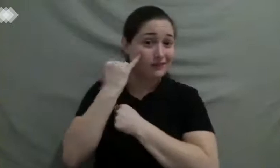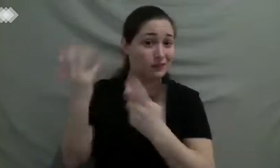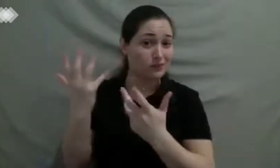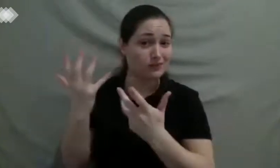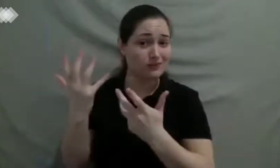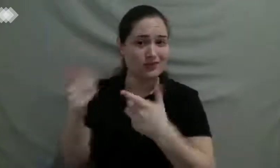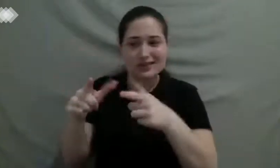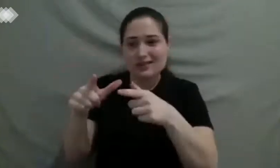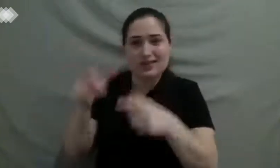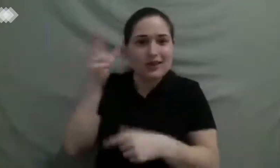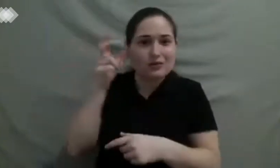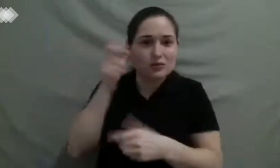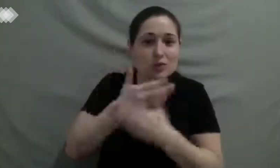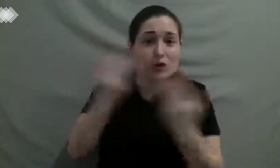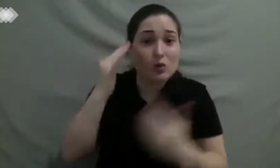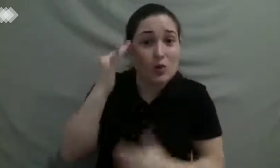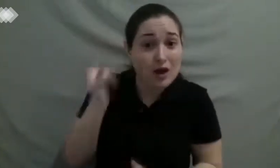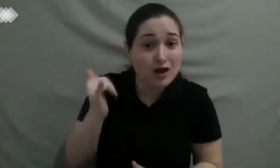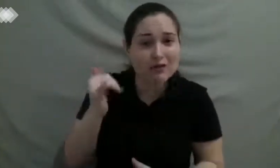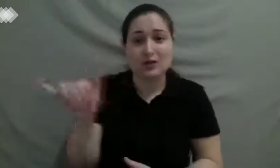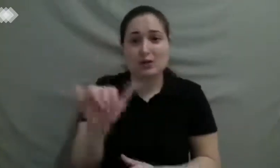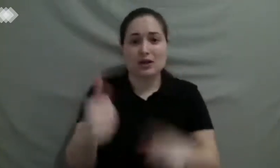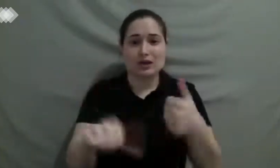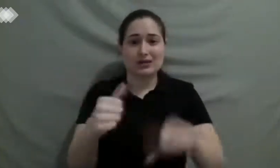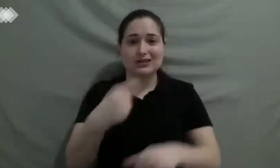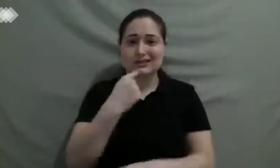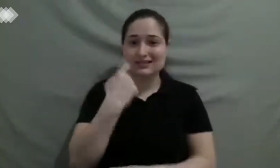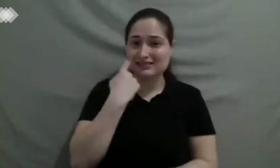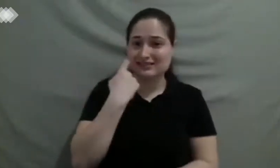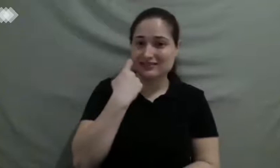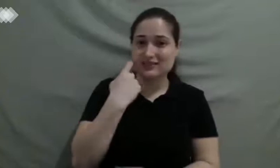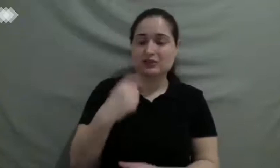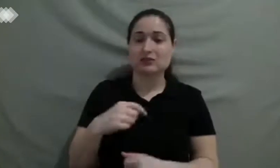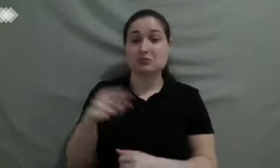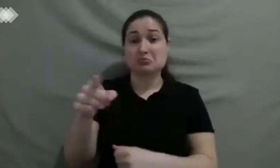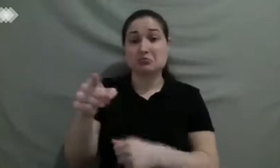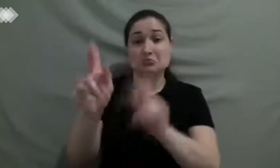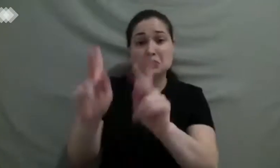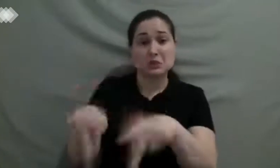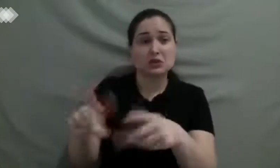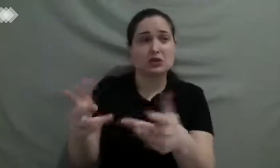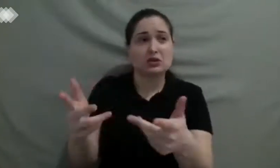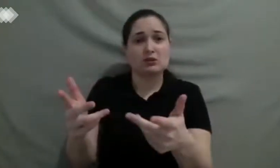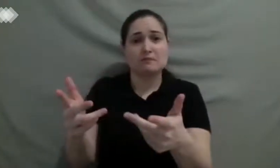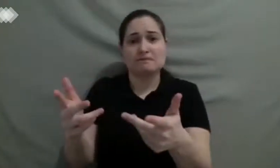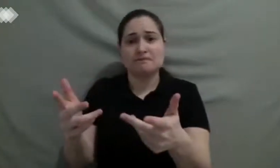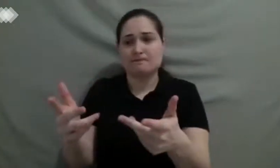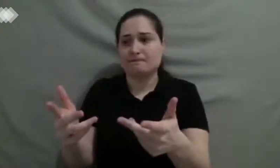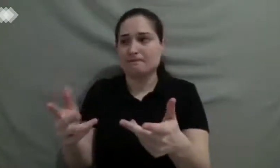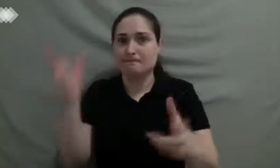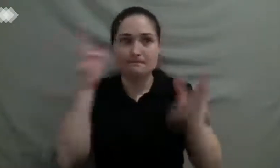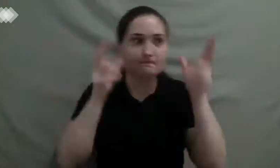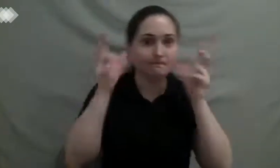si no tiene audición, porque lo decía Alisa. O sea, usted es una persona que no se alimenta